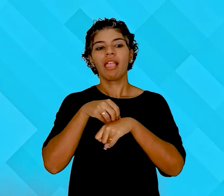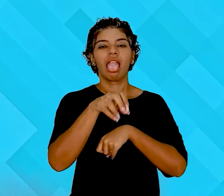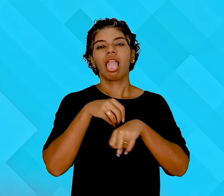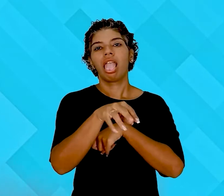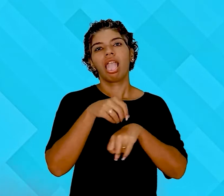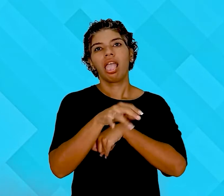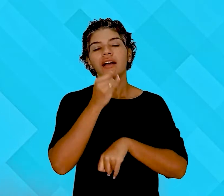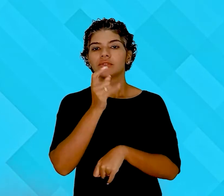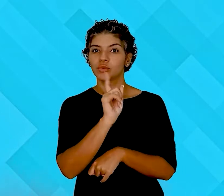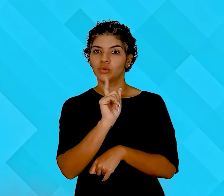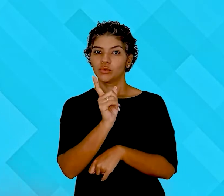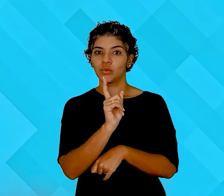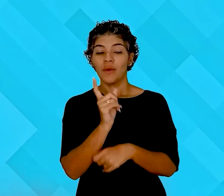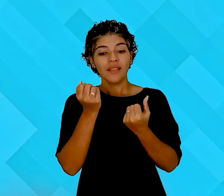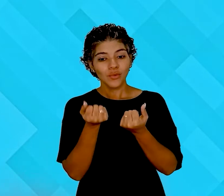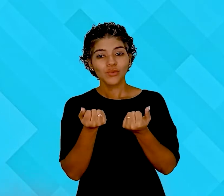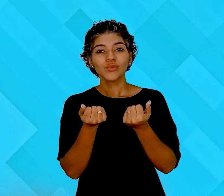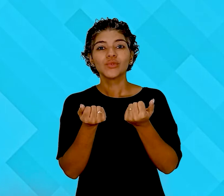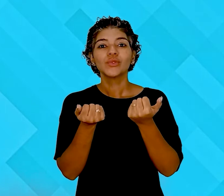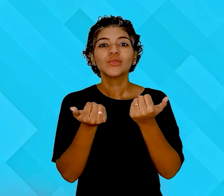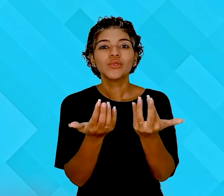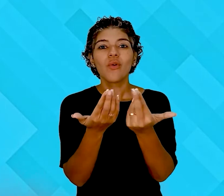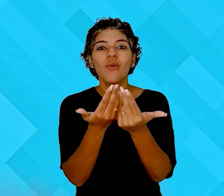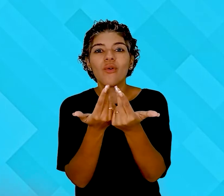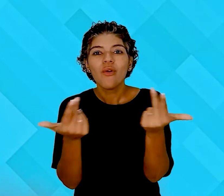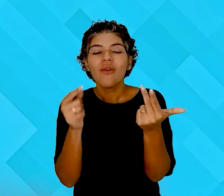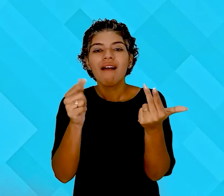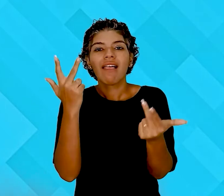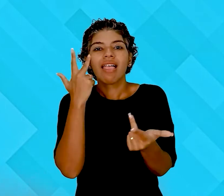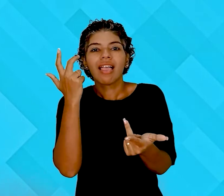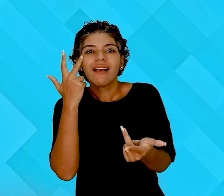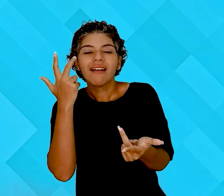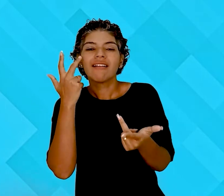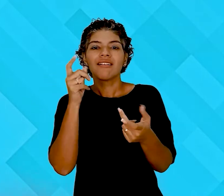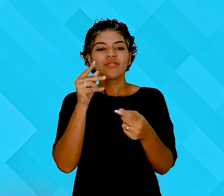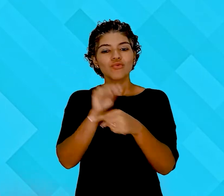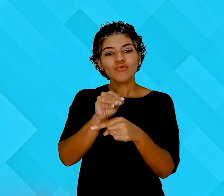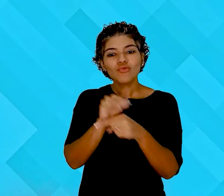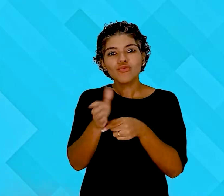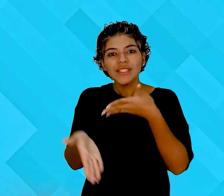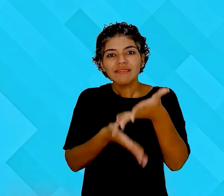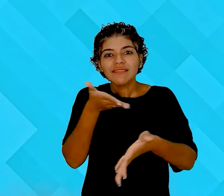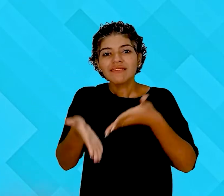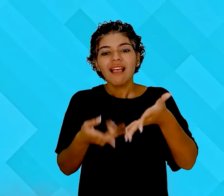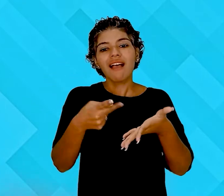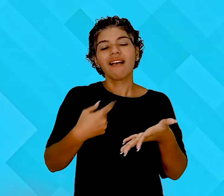eu estou ali para cuidar de aspectos mais sublimes, né? Então,